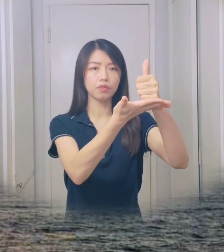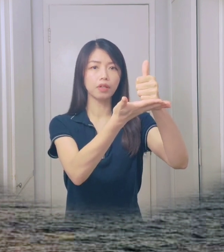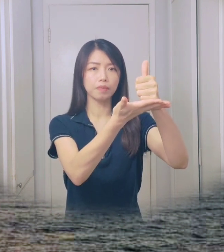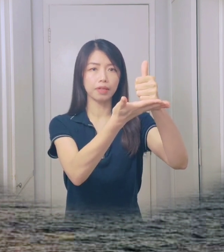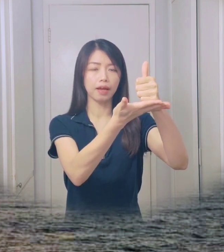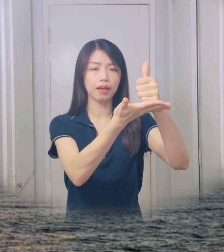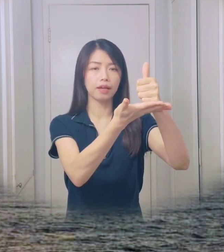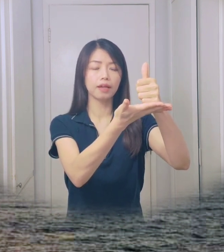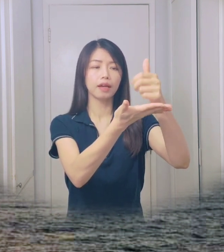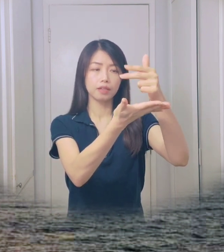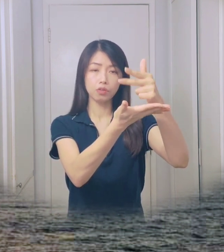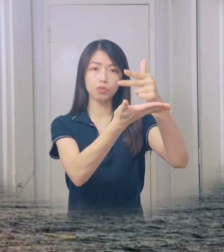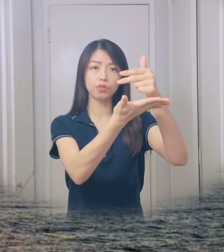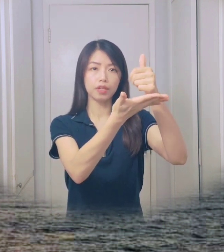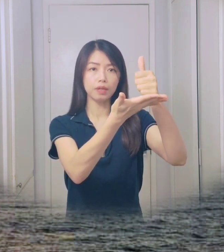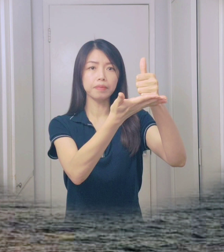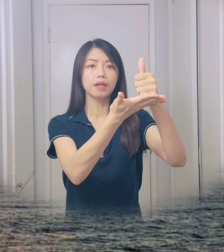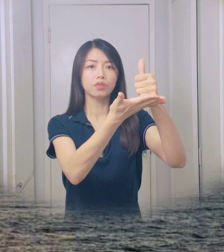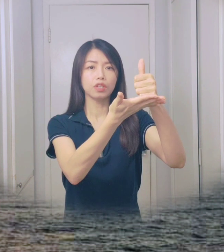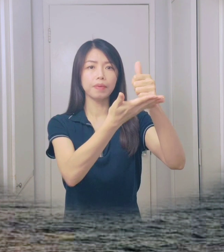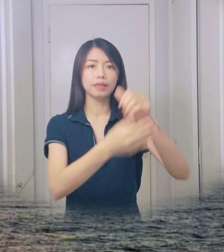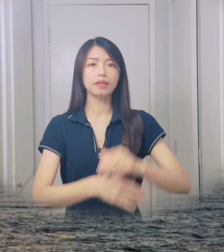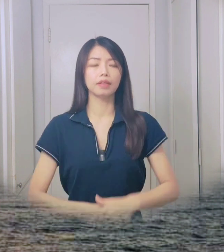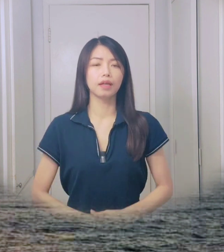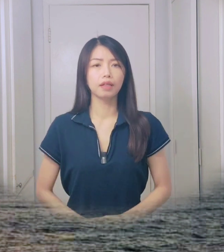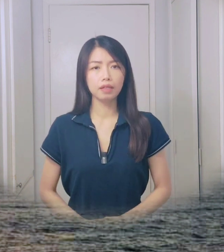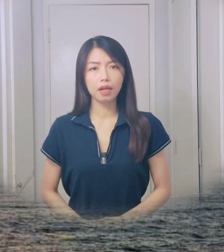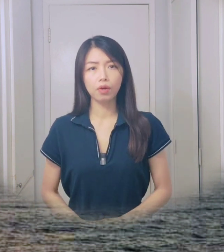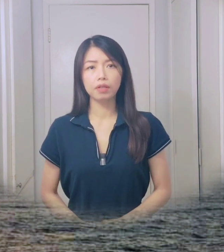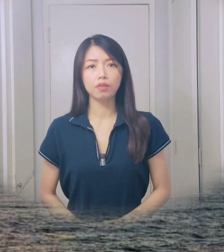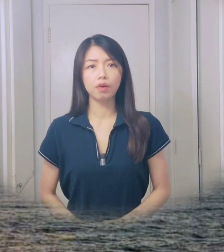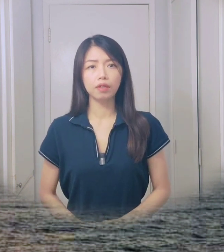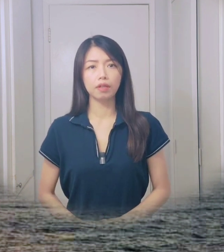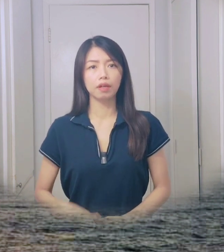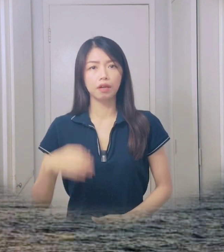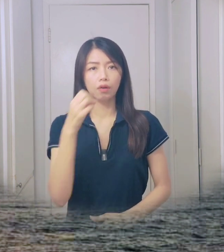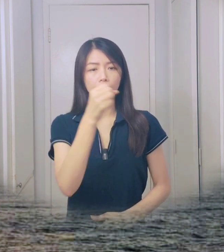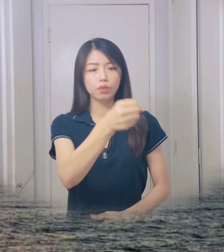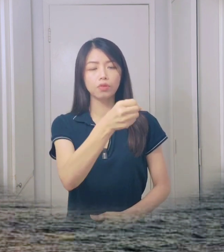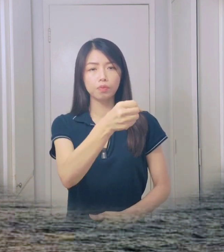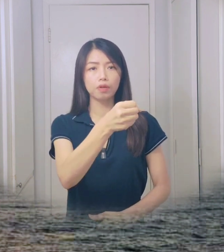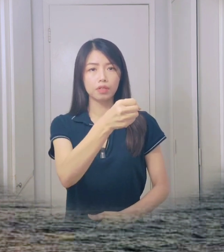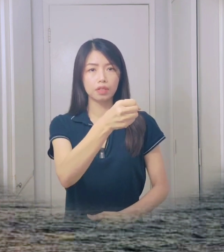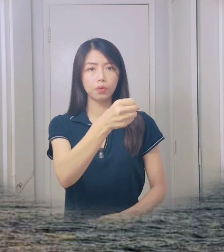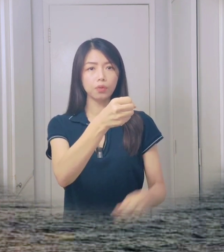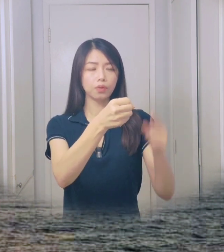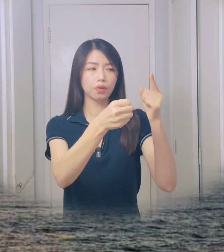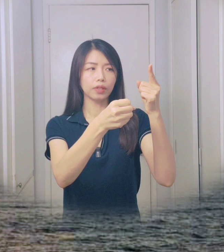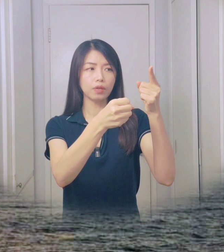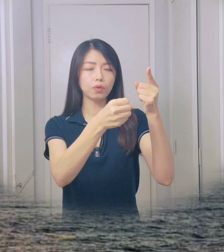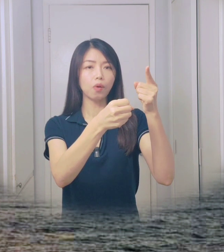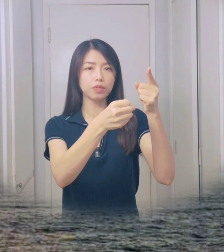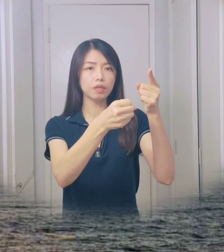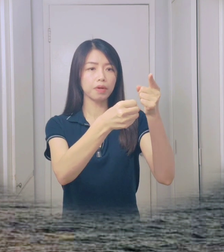주님이라고 하는 뜻의 수어가 됩니다. 그래서 주님, 주님의 뜻이라고 하는 뜻의 수어는 왼손은 주먹을 쥐시고